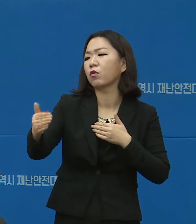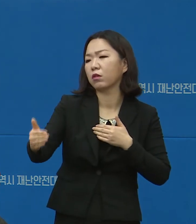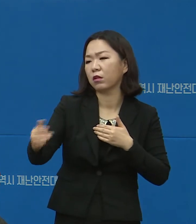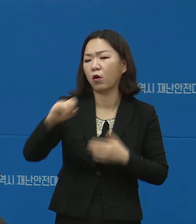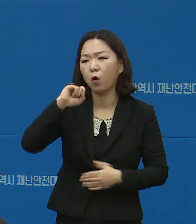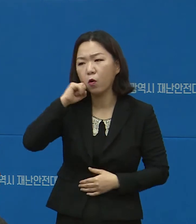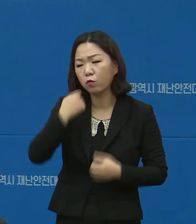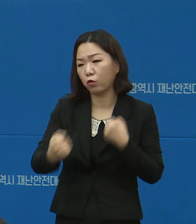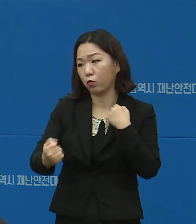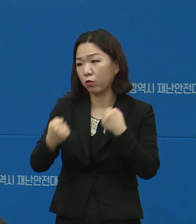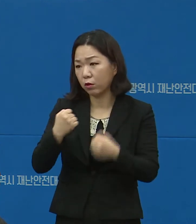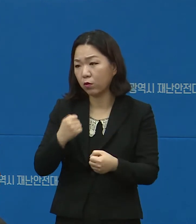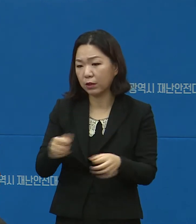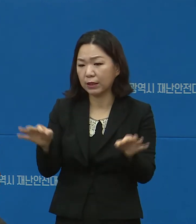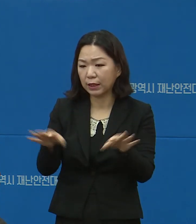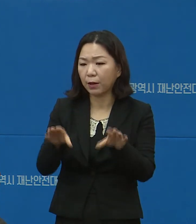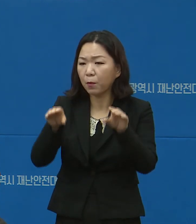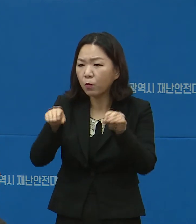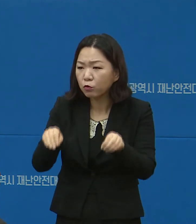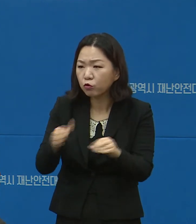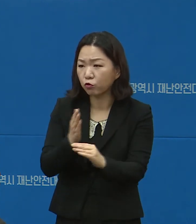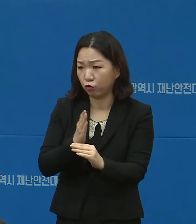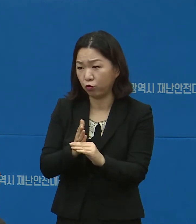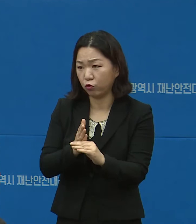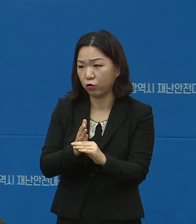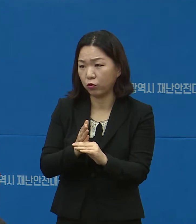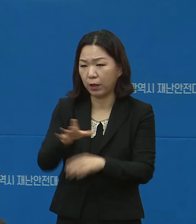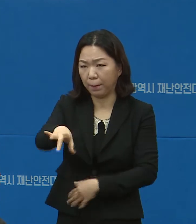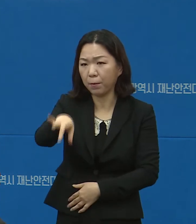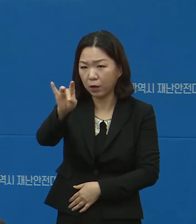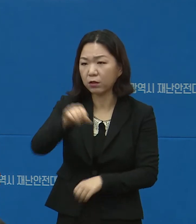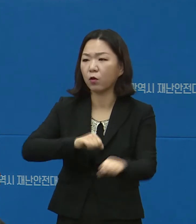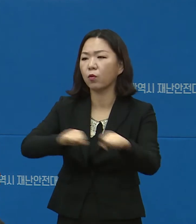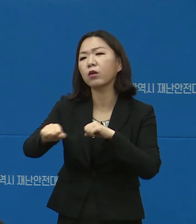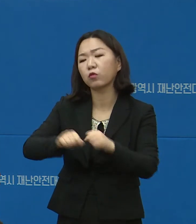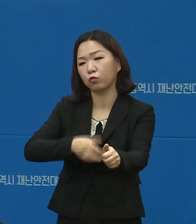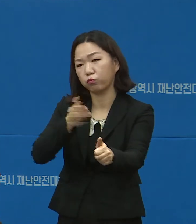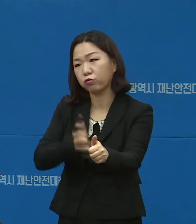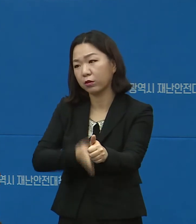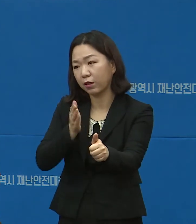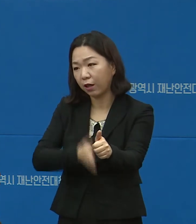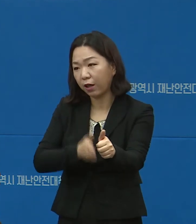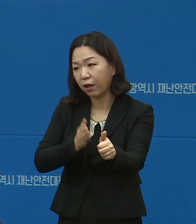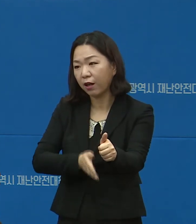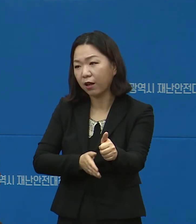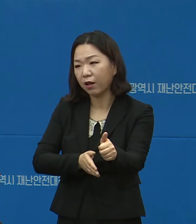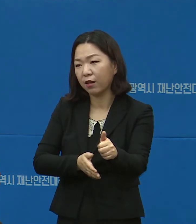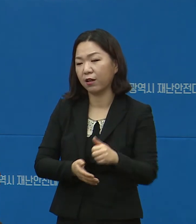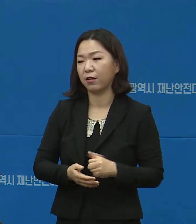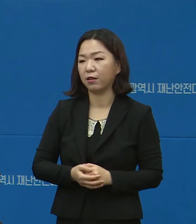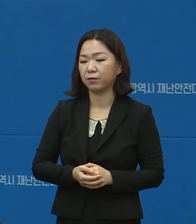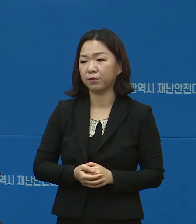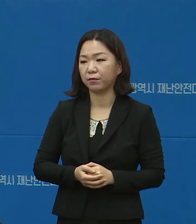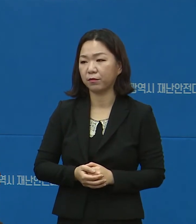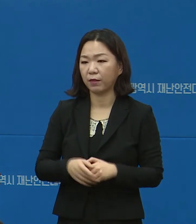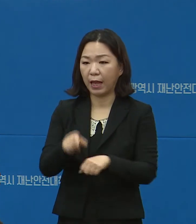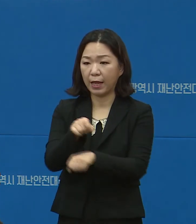잠시 멈춤, 이것을 솔선수범해 주실 것을 정말 간곡히 요청드리고